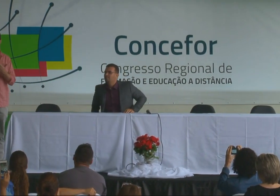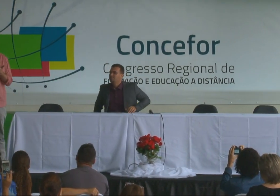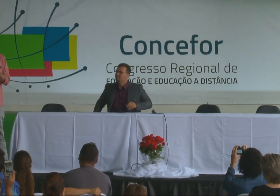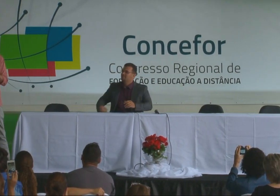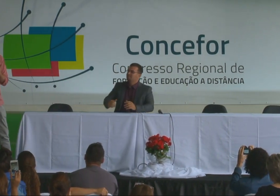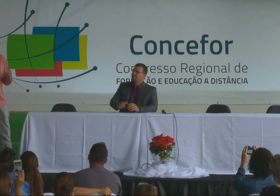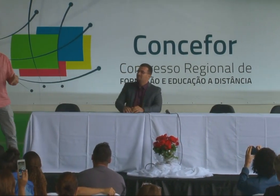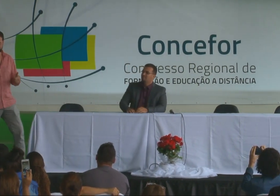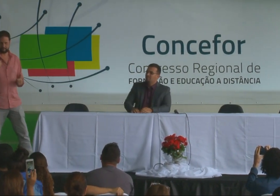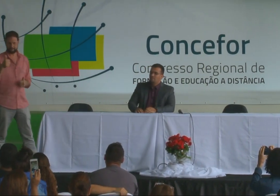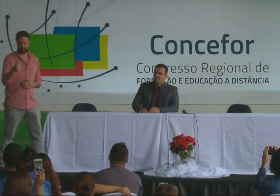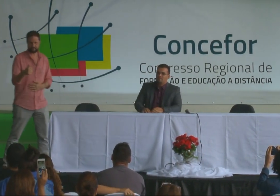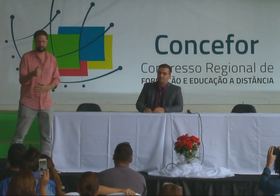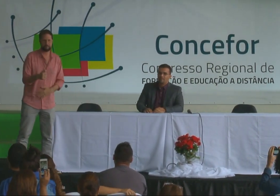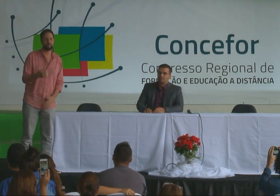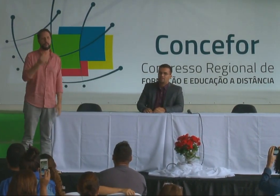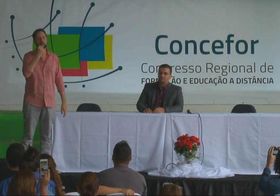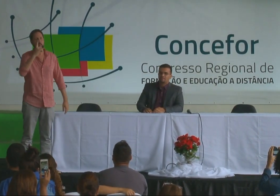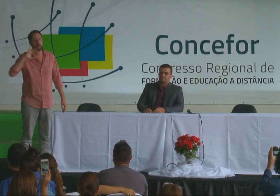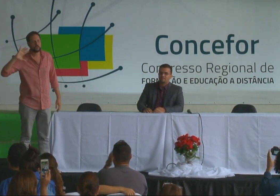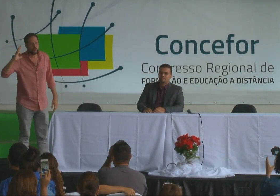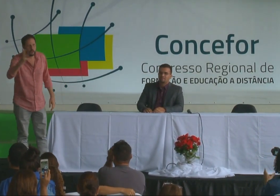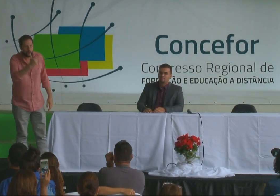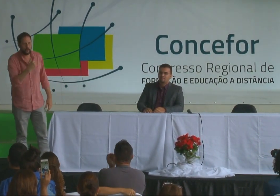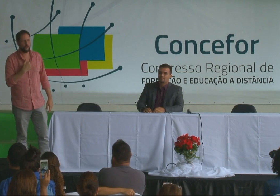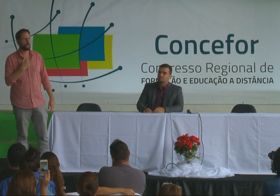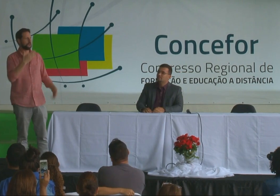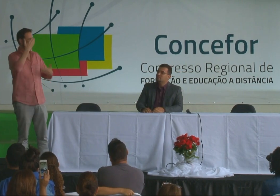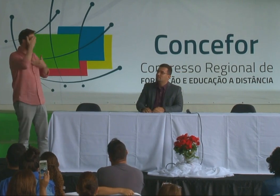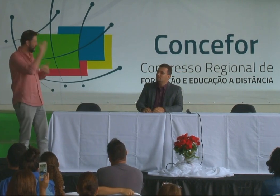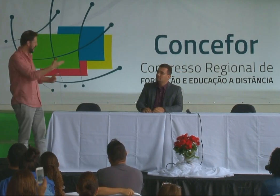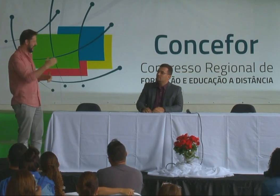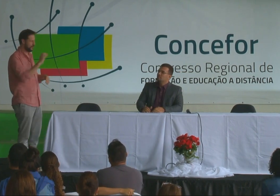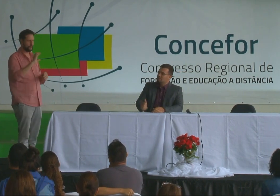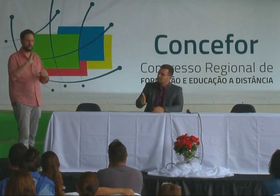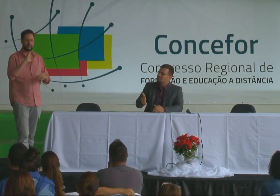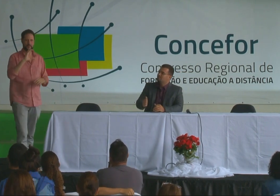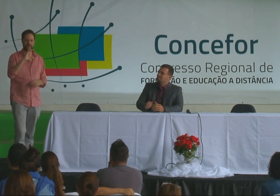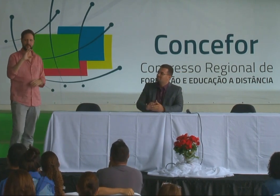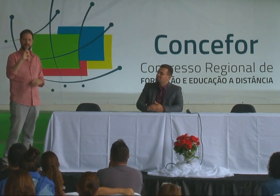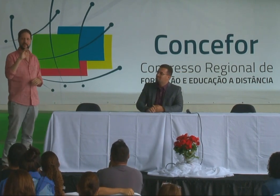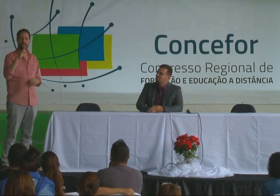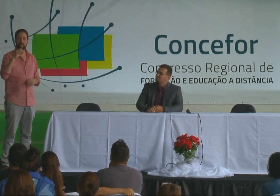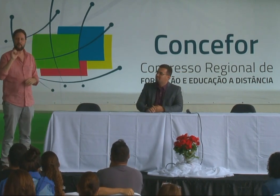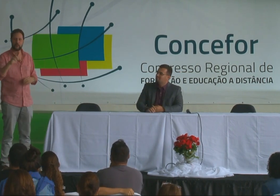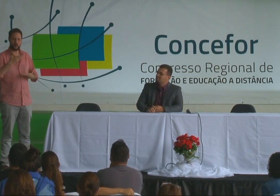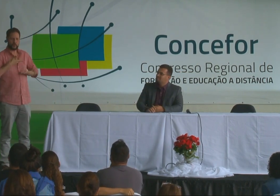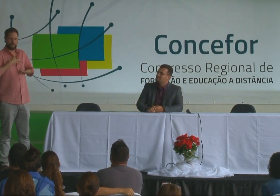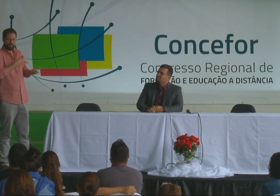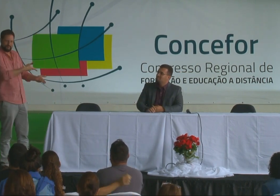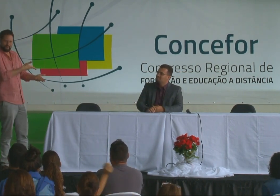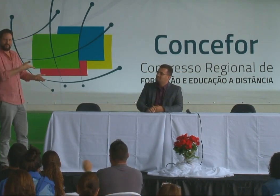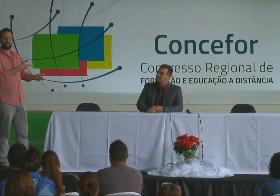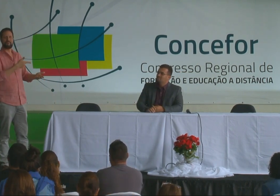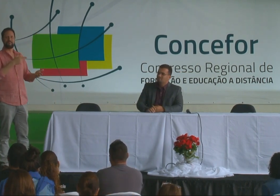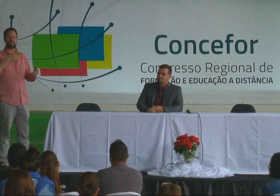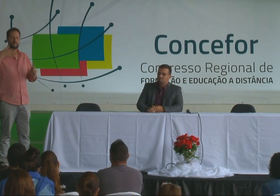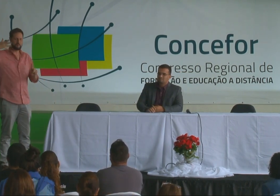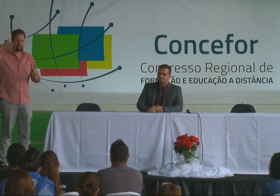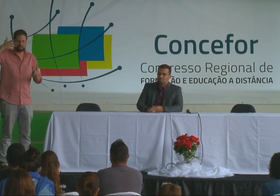Então, vou começar aqui em Teste do Vento. Bom dia a todos vocês. Eu quero agradecer muito a coordenação que eu convidou